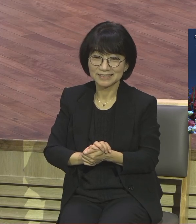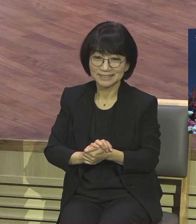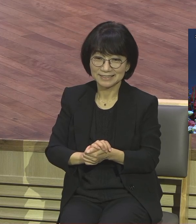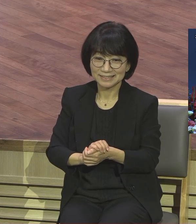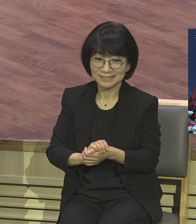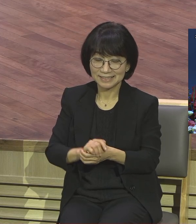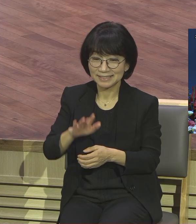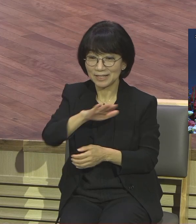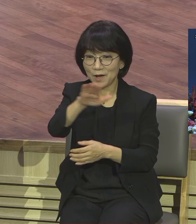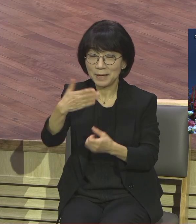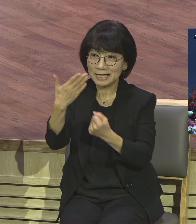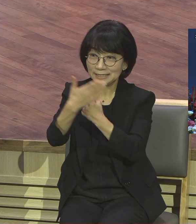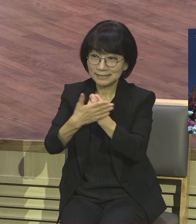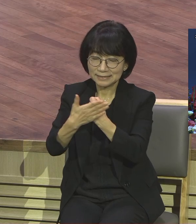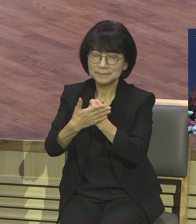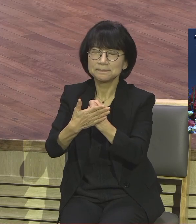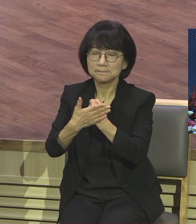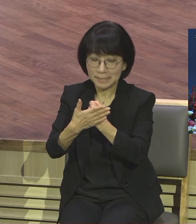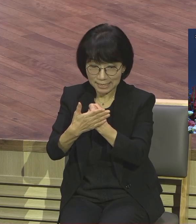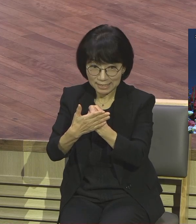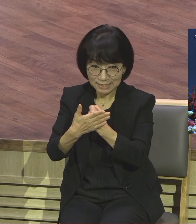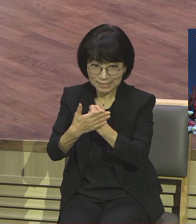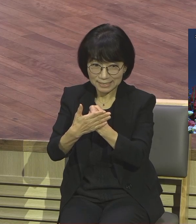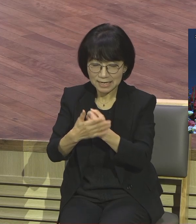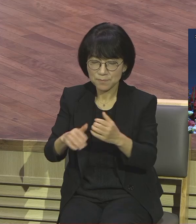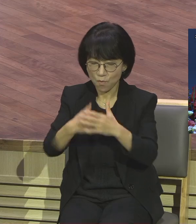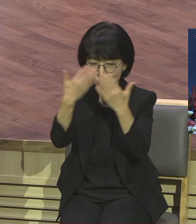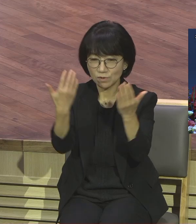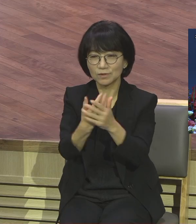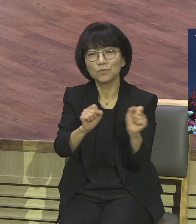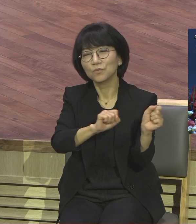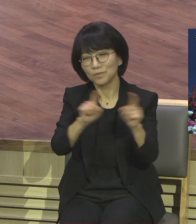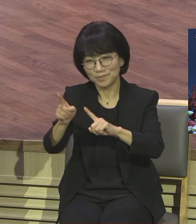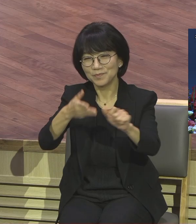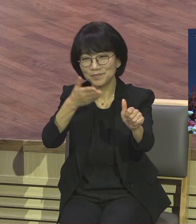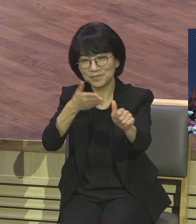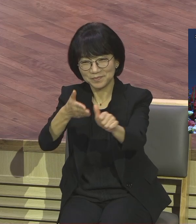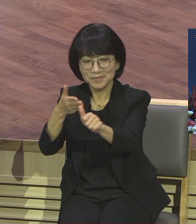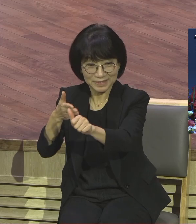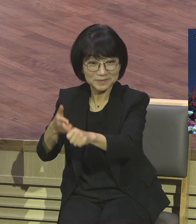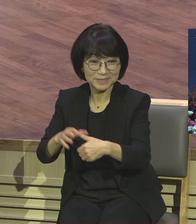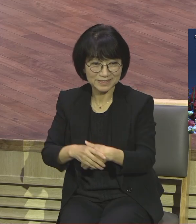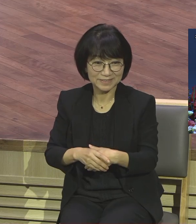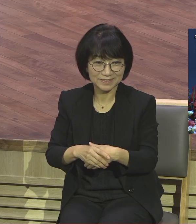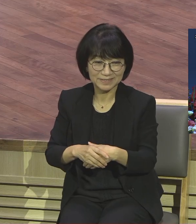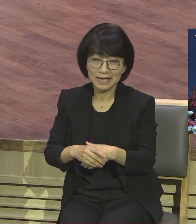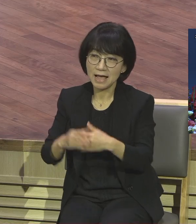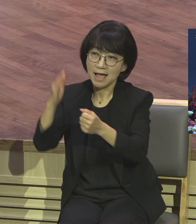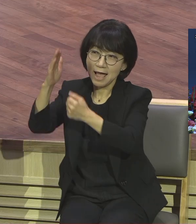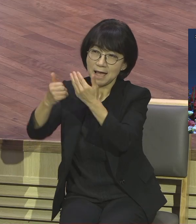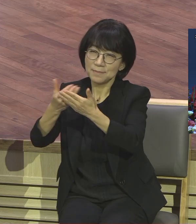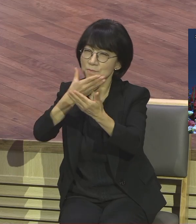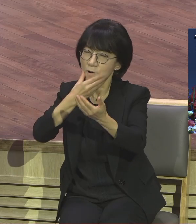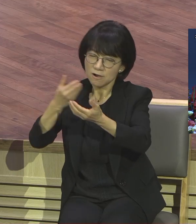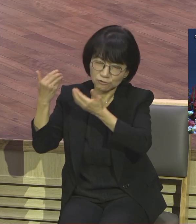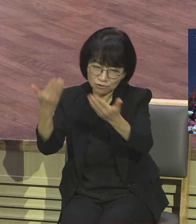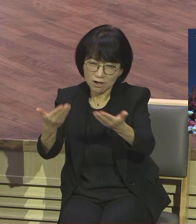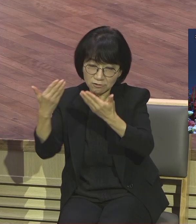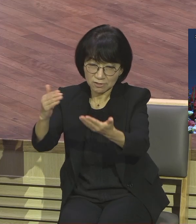가지시 바랍니다. 은혜 받고 해보겠어요. 은혜 받고 정말로 하나님이 아무리 주어도 교만하지 않고 아무리